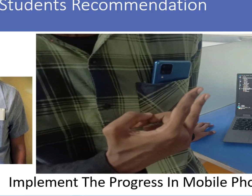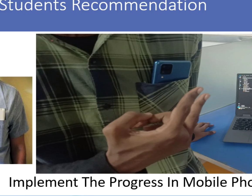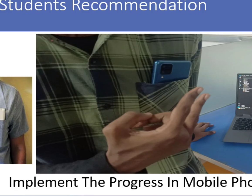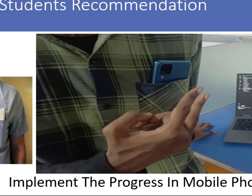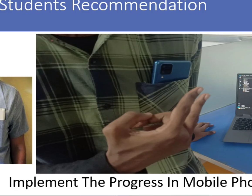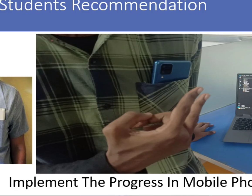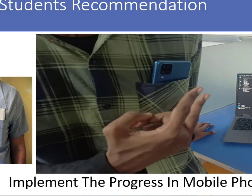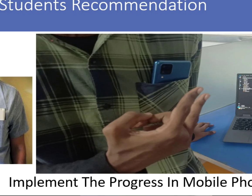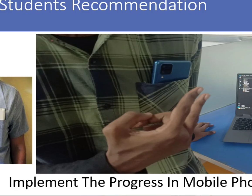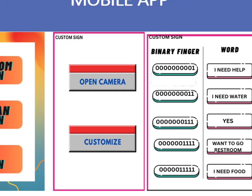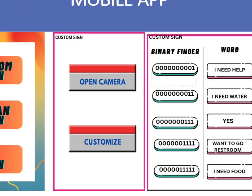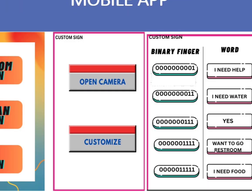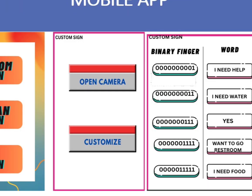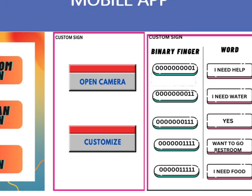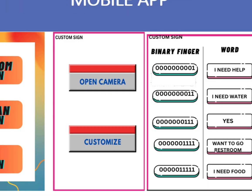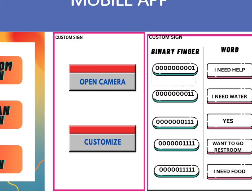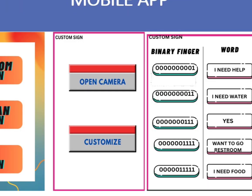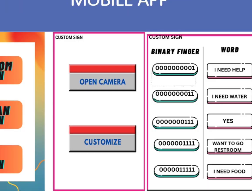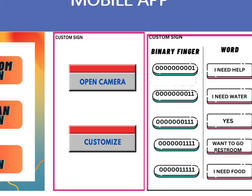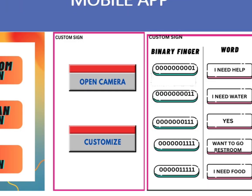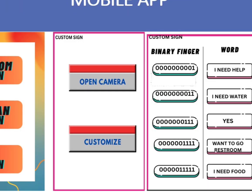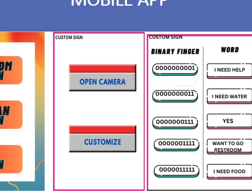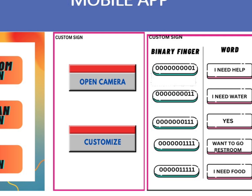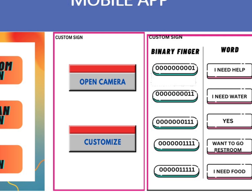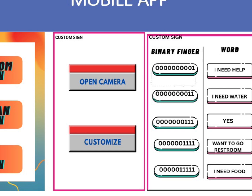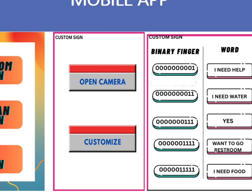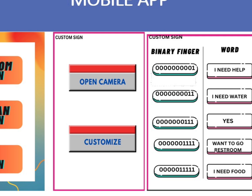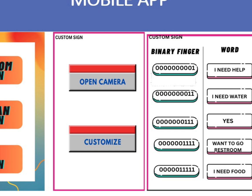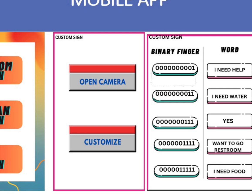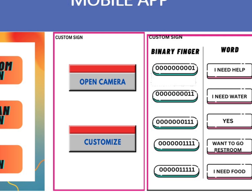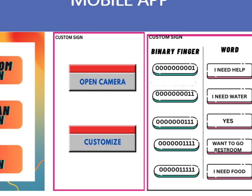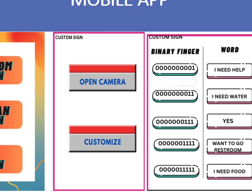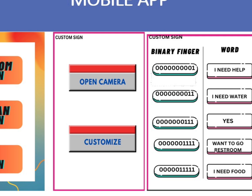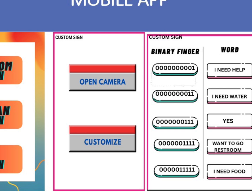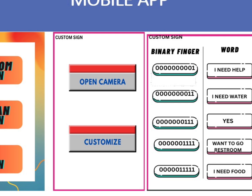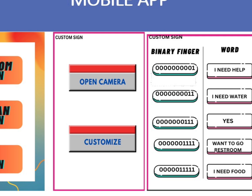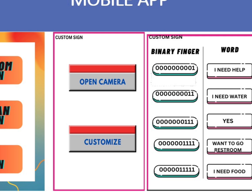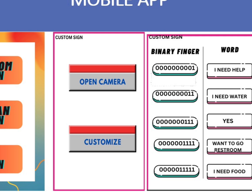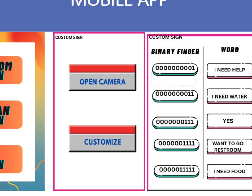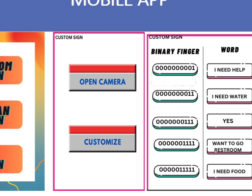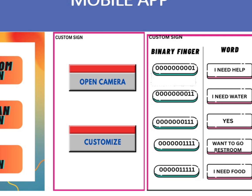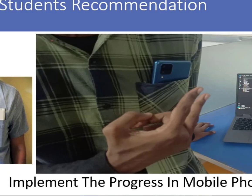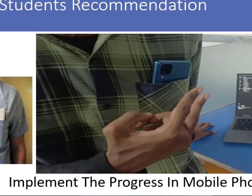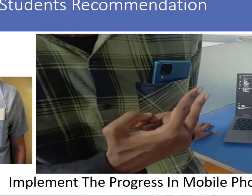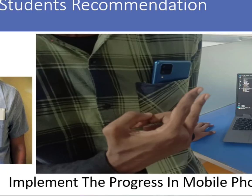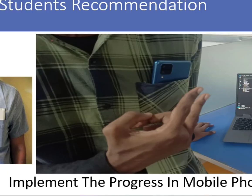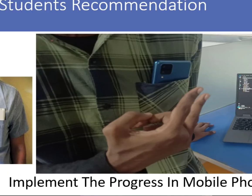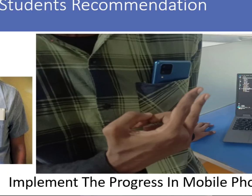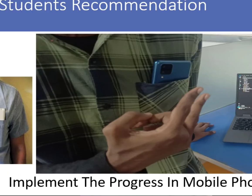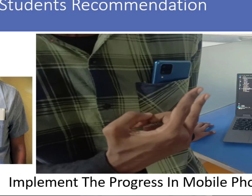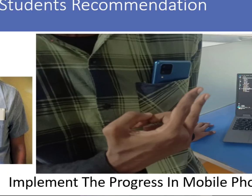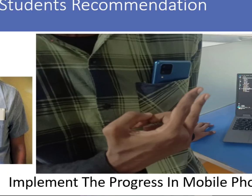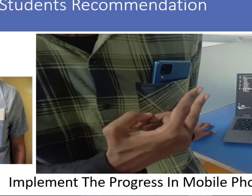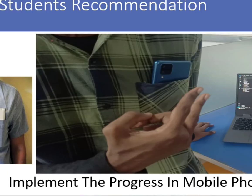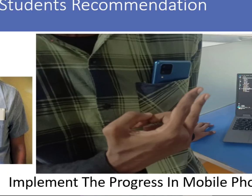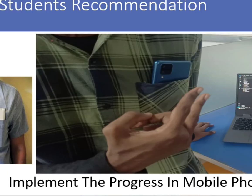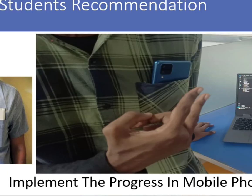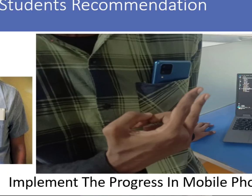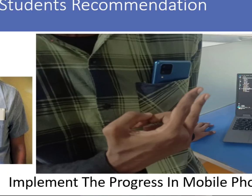நாங்கள் இந்த ப்ராசஸ் ஃபுல்லாக நாங்கள் ஒரு ஆப்பாக ரெடி பண்ணி வச்சுருக்கோம். அந்த ஆப்பில் நாங்கள் இன்னும் கொஞ்சம் இம்ப்ளிமெண்ட் பண்ணி என்ஹான்ஸ்